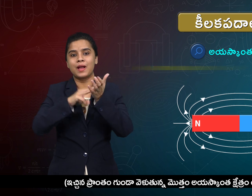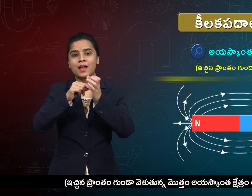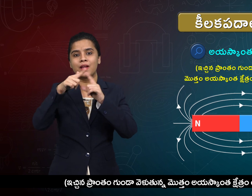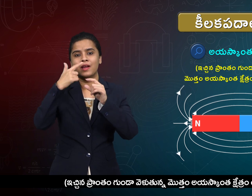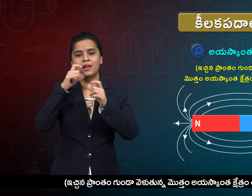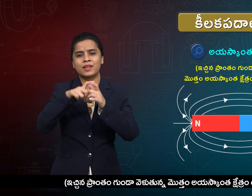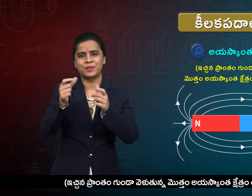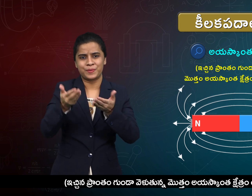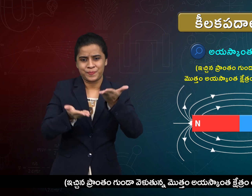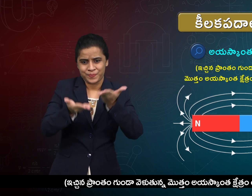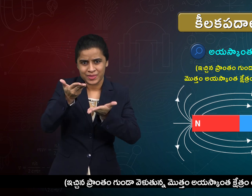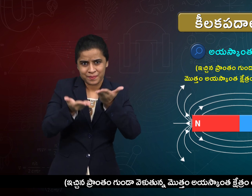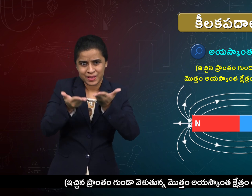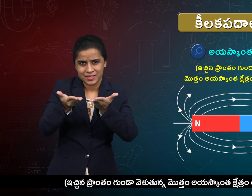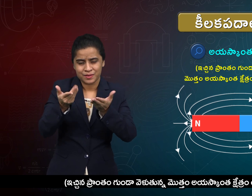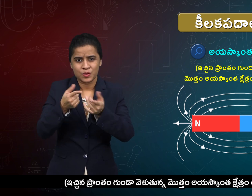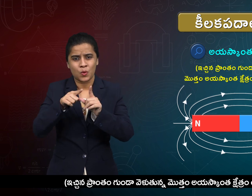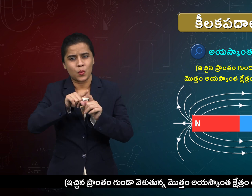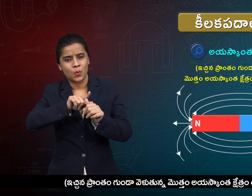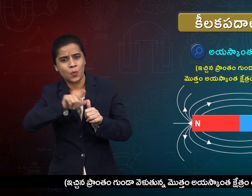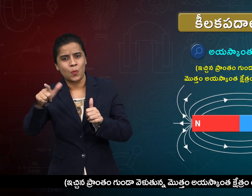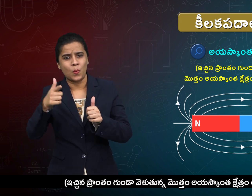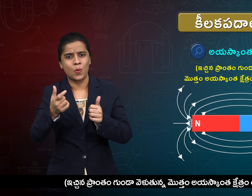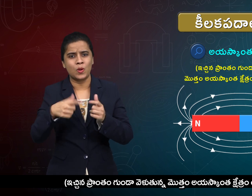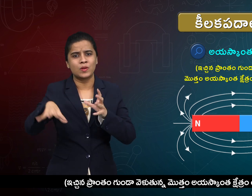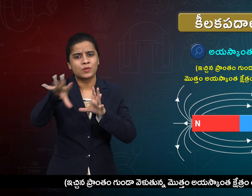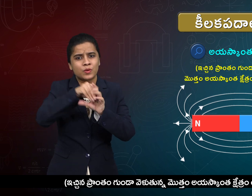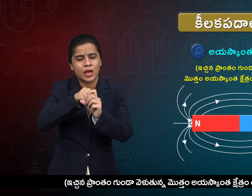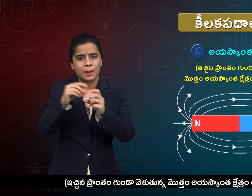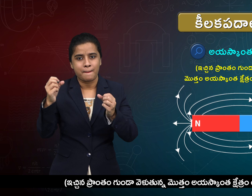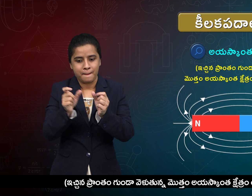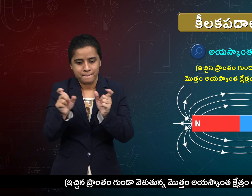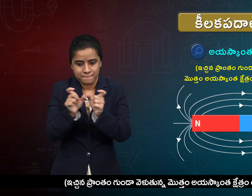ఇచ్చిన ప్రాంతం గుండా వెళుతున్న మొత్తం అయస్కాంత క్షేత్రం యొక్క కొలత,